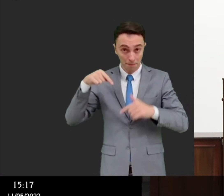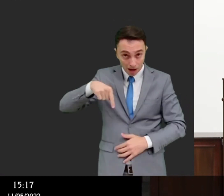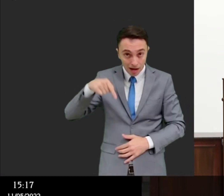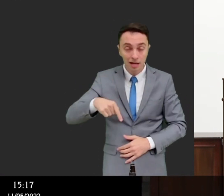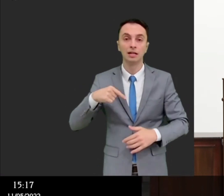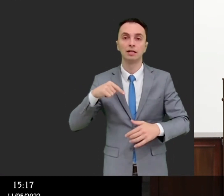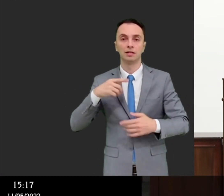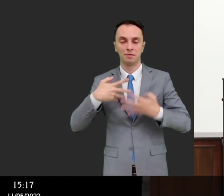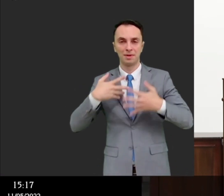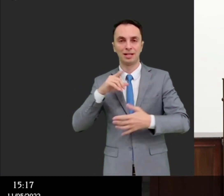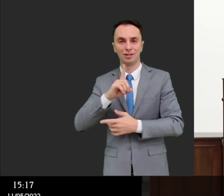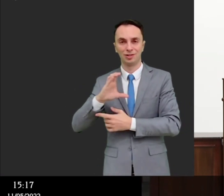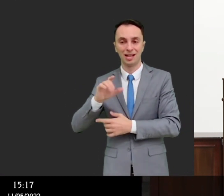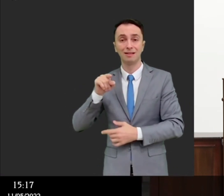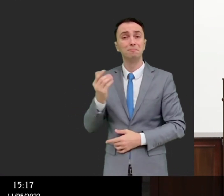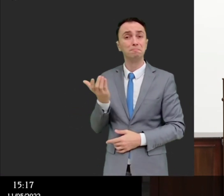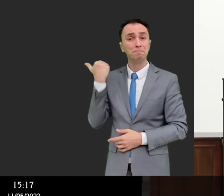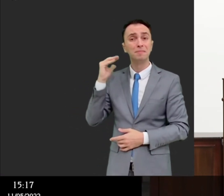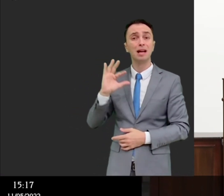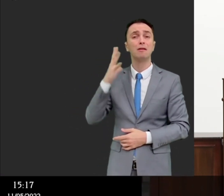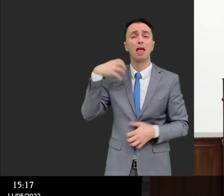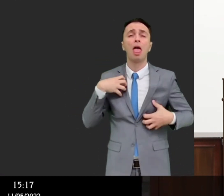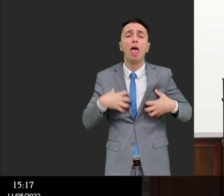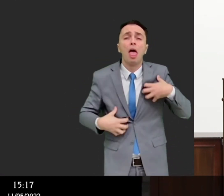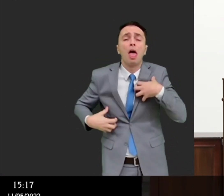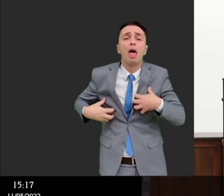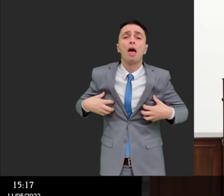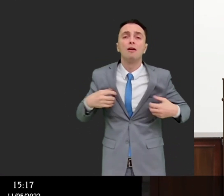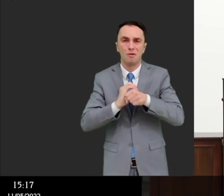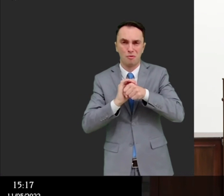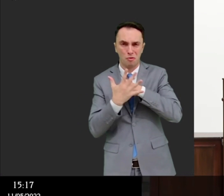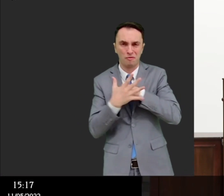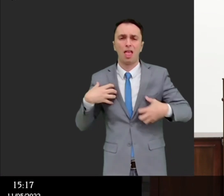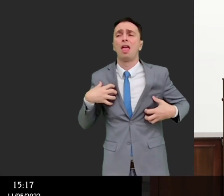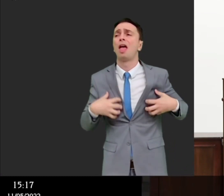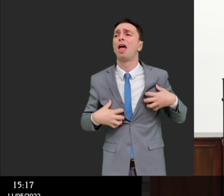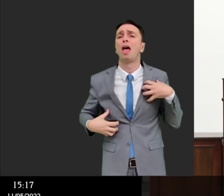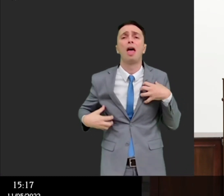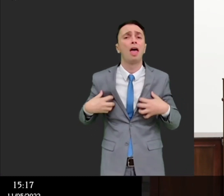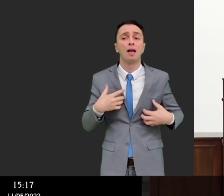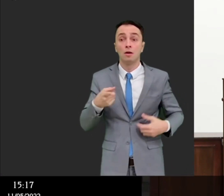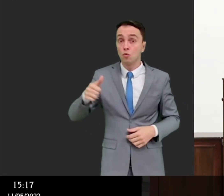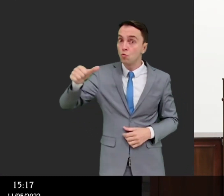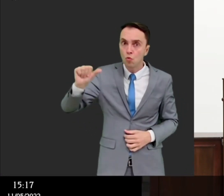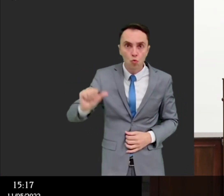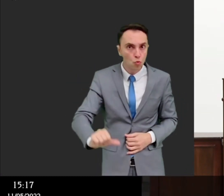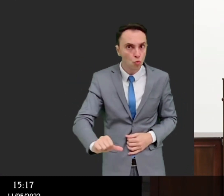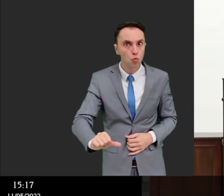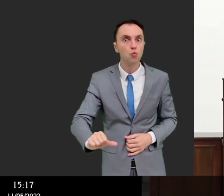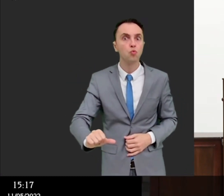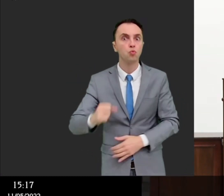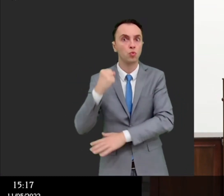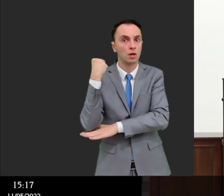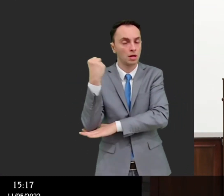Brás, e ele passou muito mal com a Covid e a sua situação foi bastante